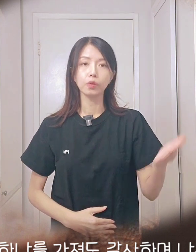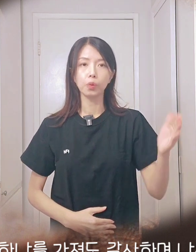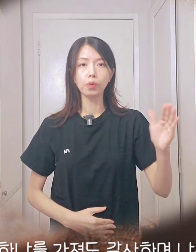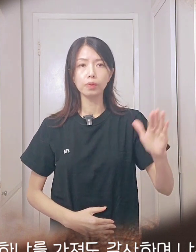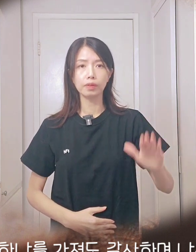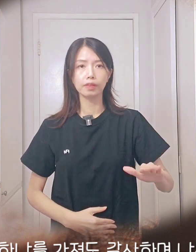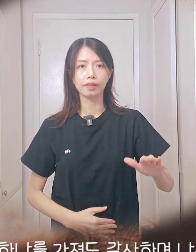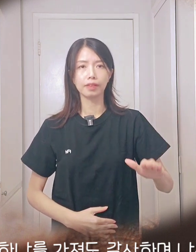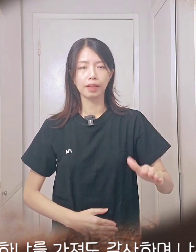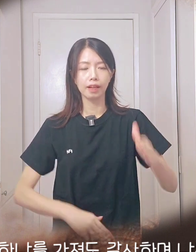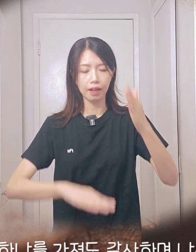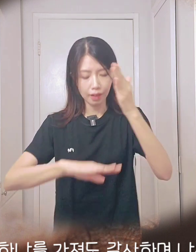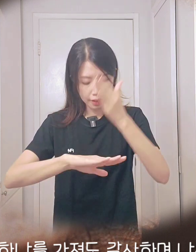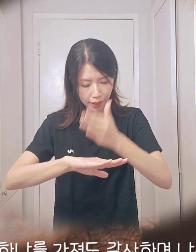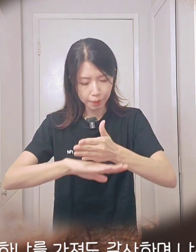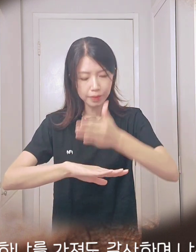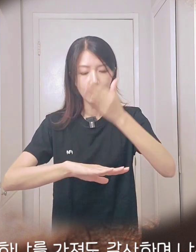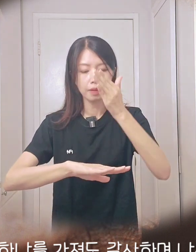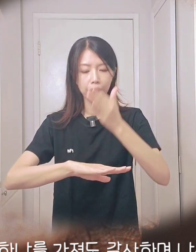가져도